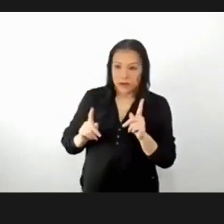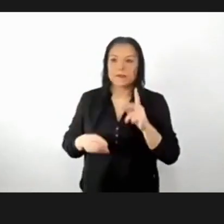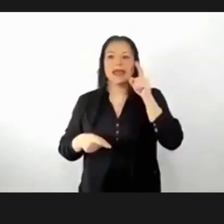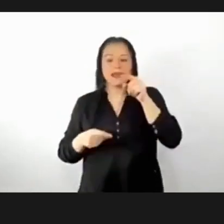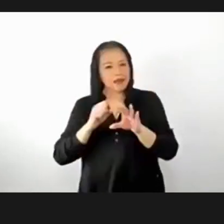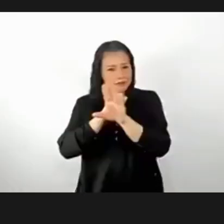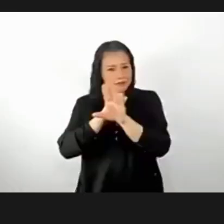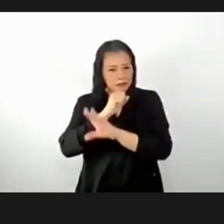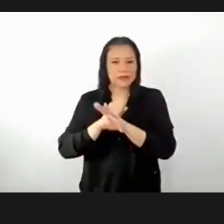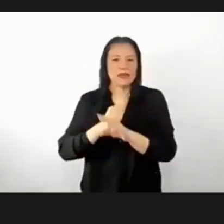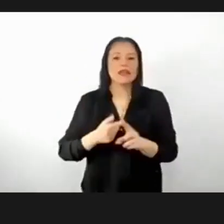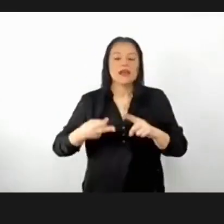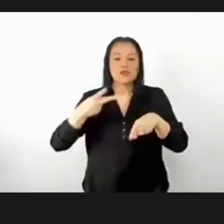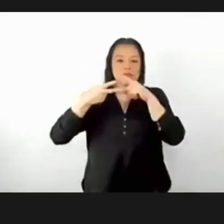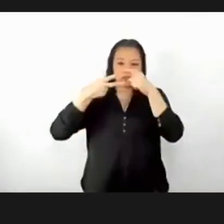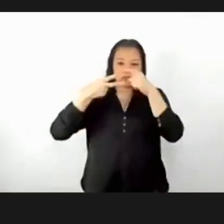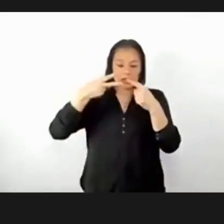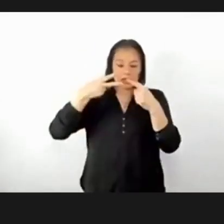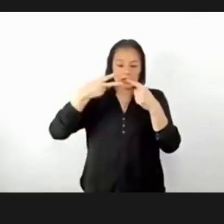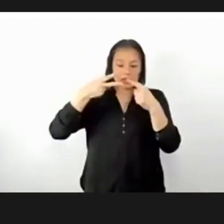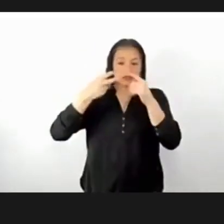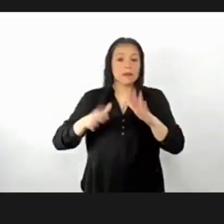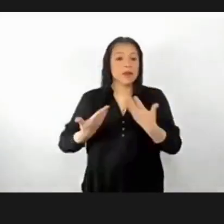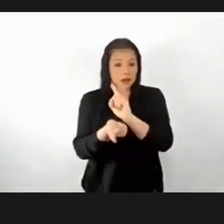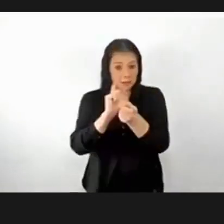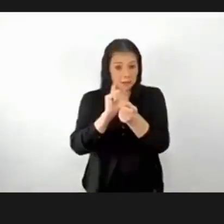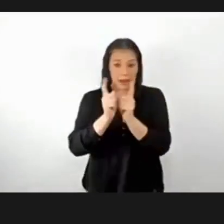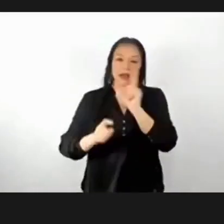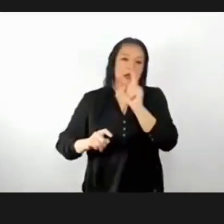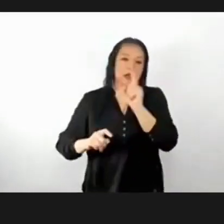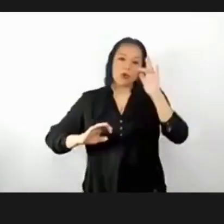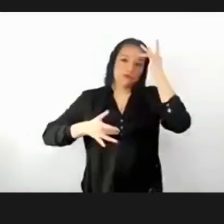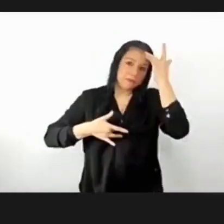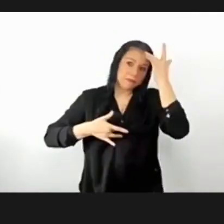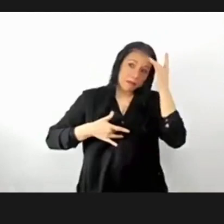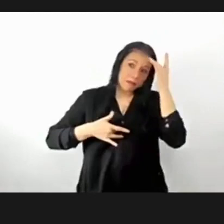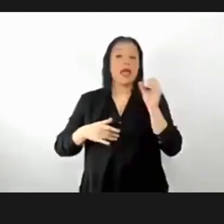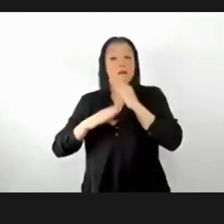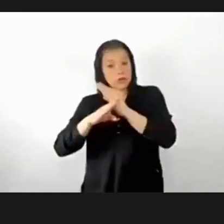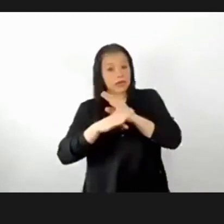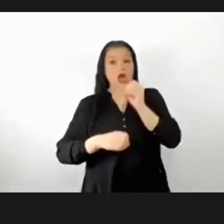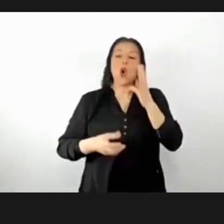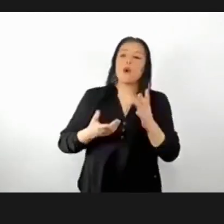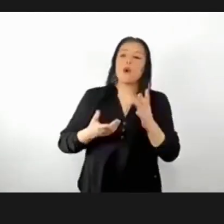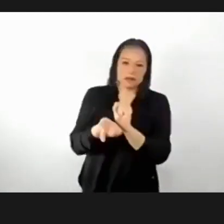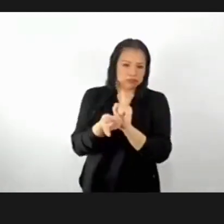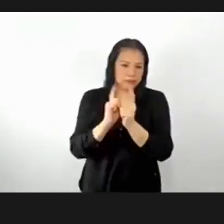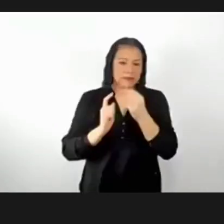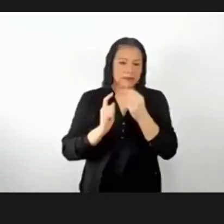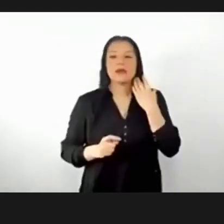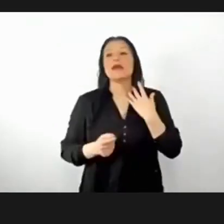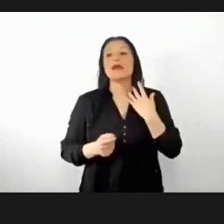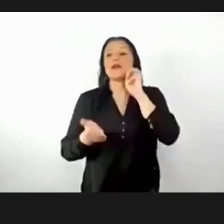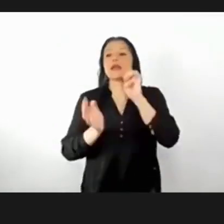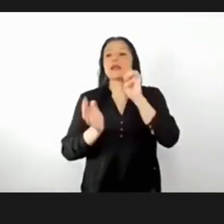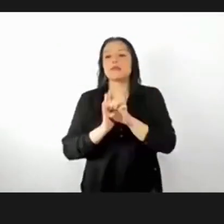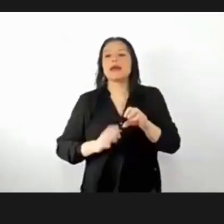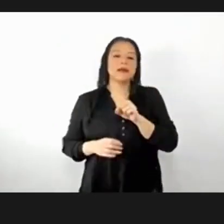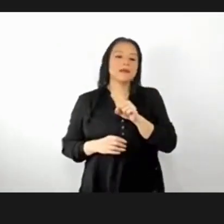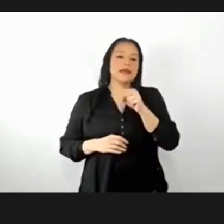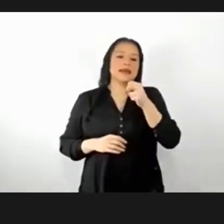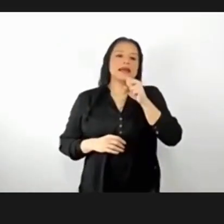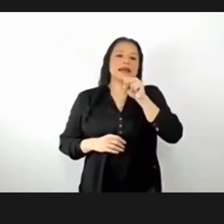sentido, la eficacia puede cambiar para no enfermarse nada más y ser muy variable. Por ejemplo, la de Sinovac, la